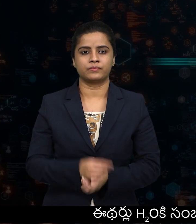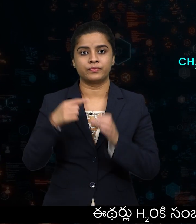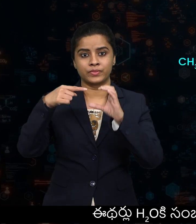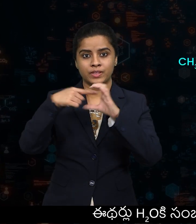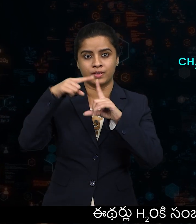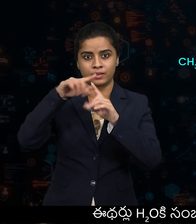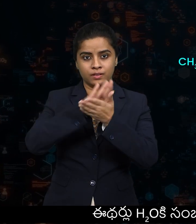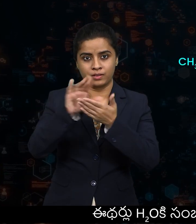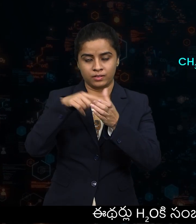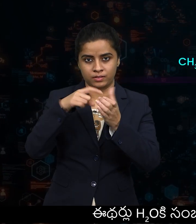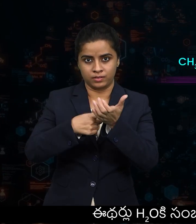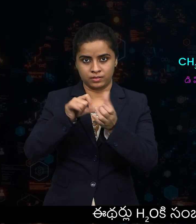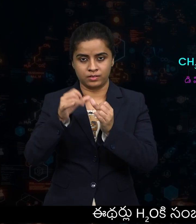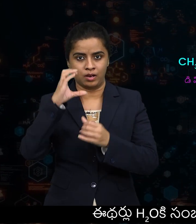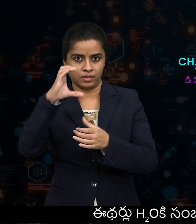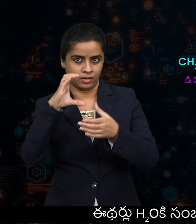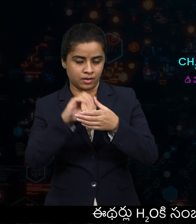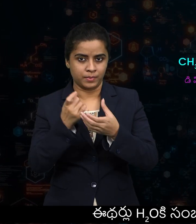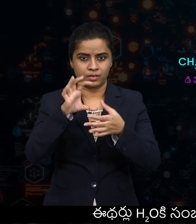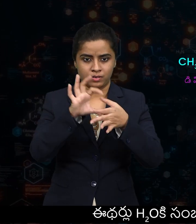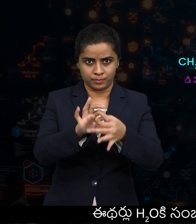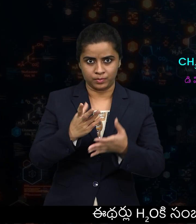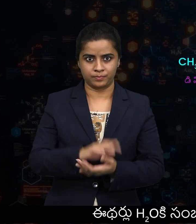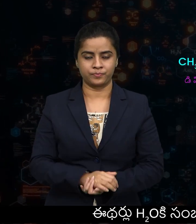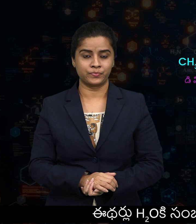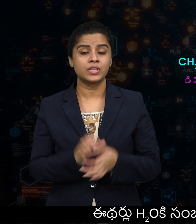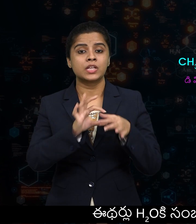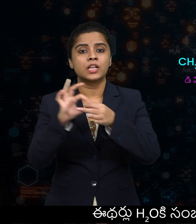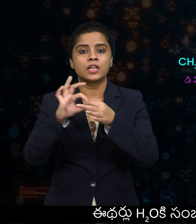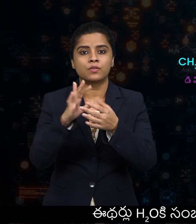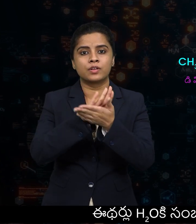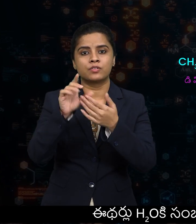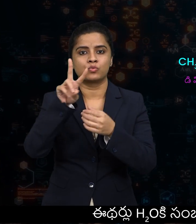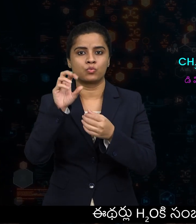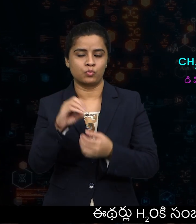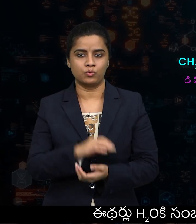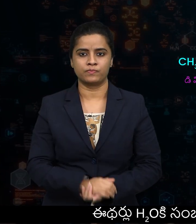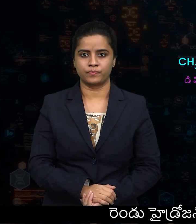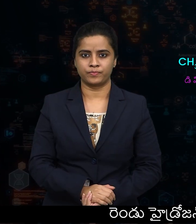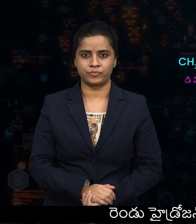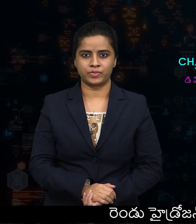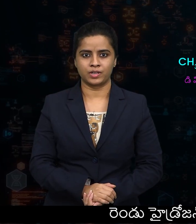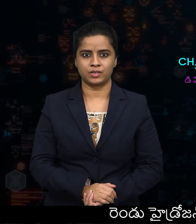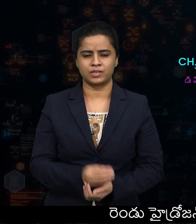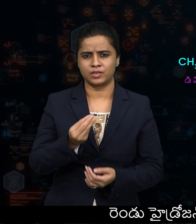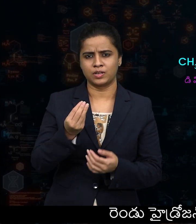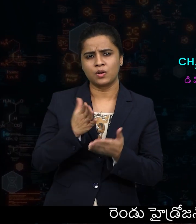ఈథర్లు H2Oకి సంబంధించిన కార్బన్ సమ్మేళనాలు. రెండు హైడ్రోజన్